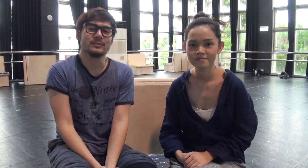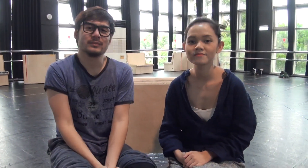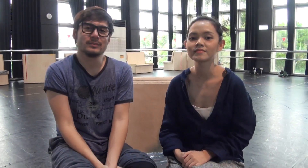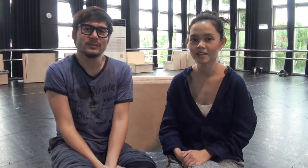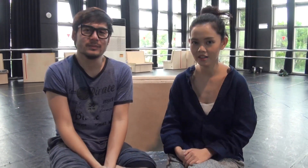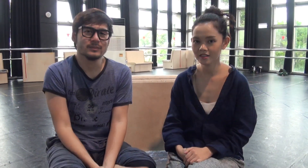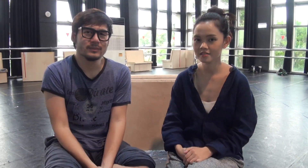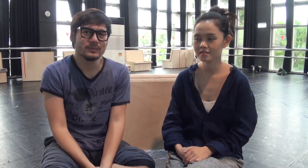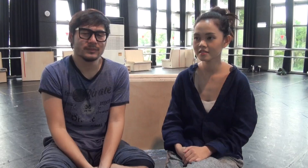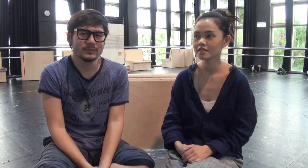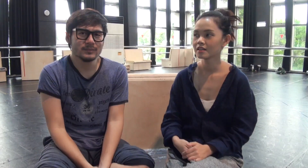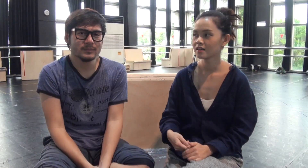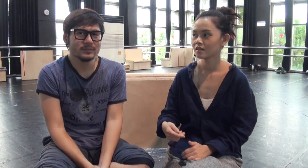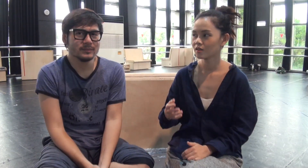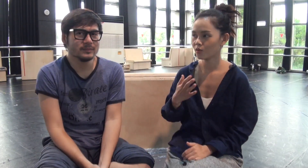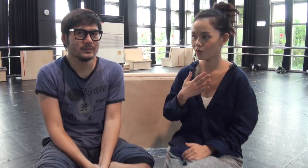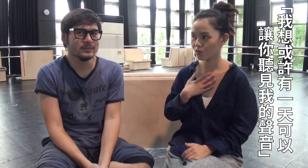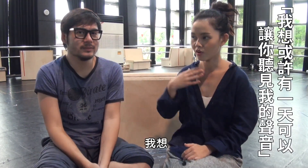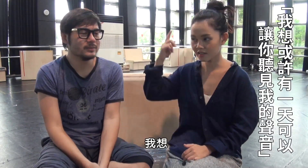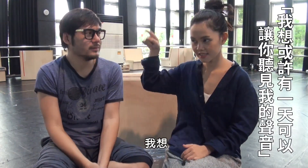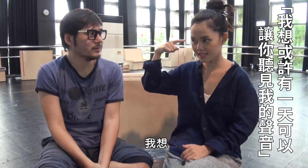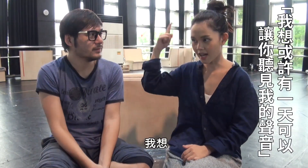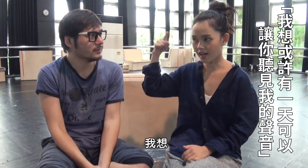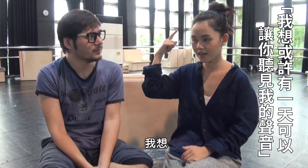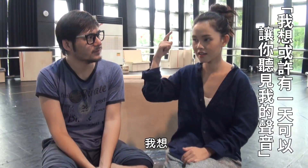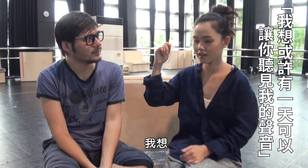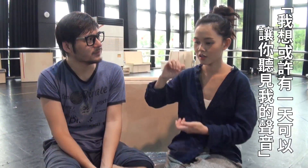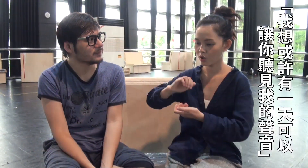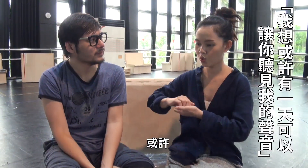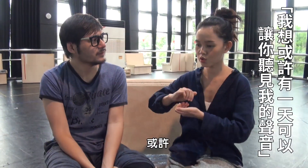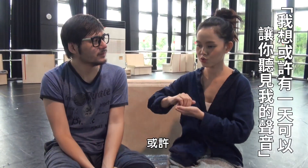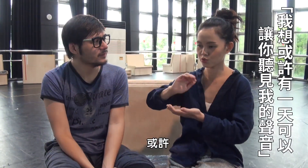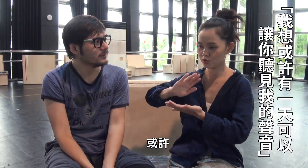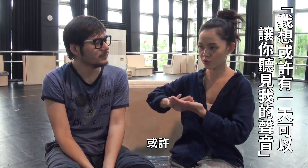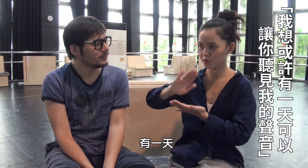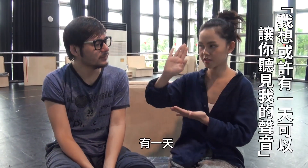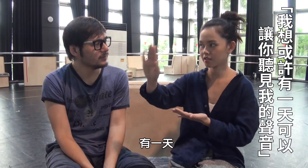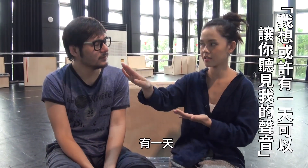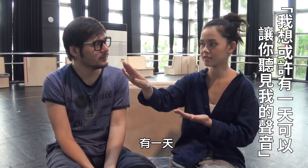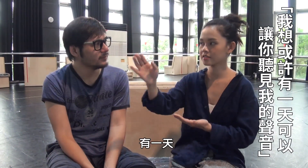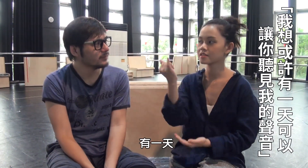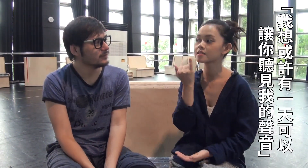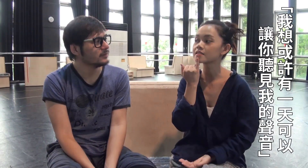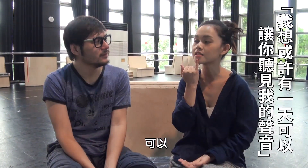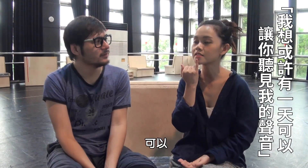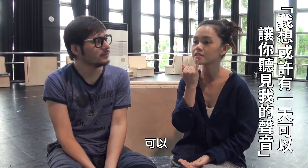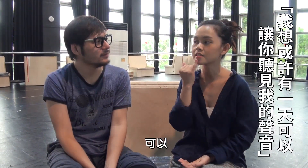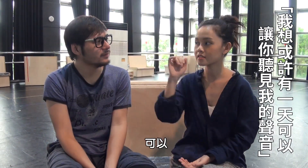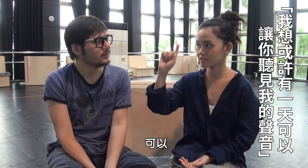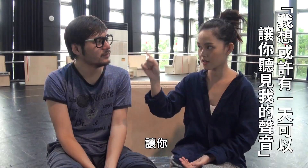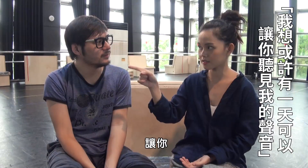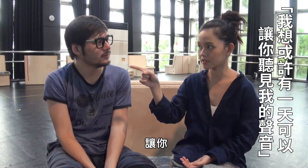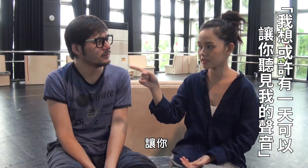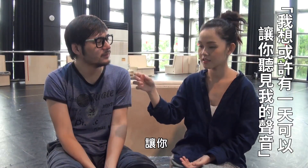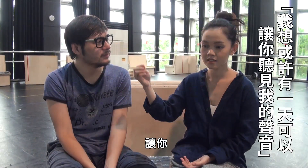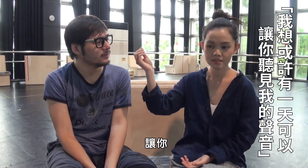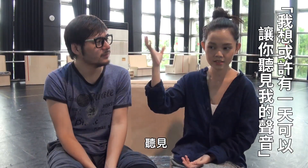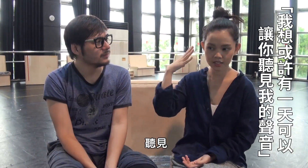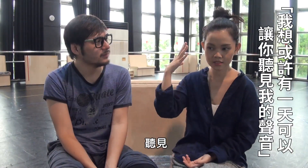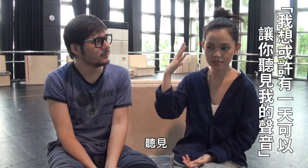是有一天希望听见你的声音。 我想过去有一天可以让